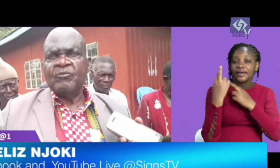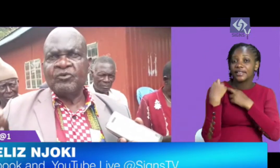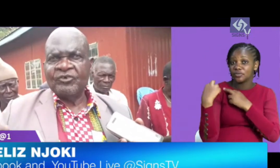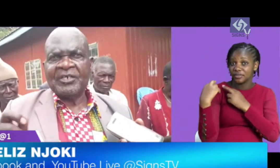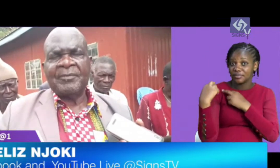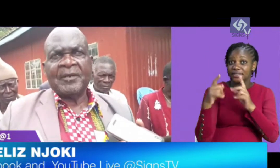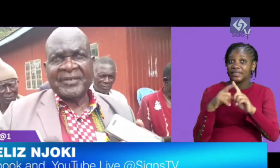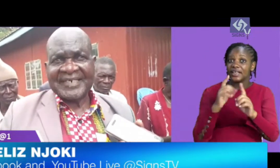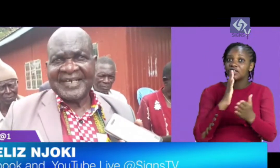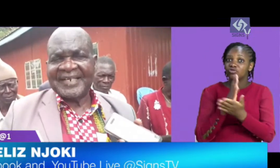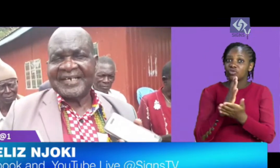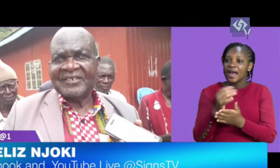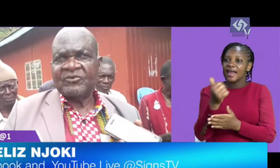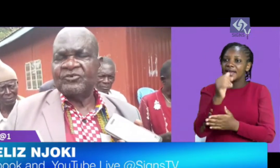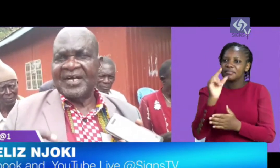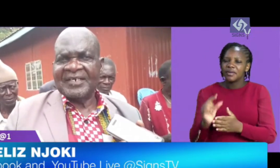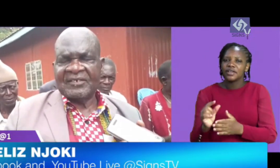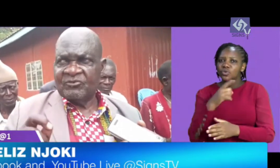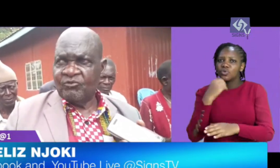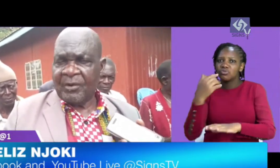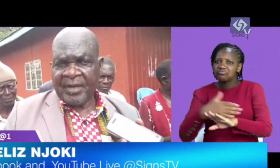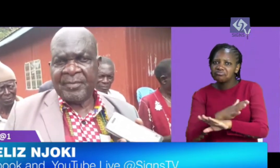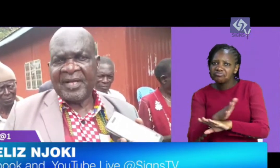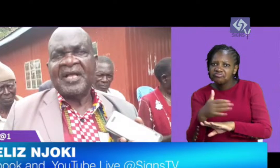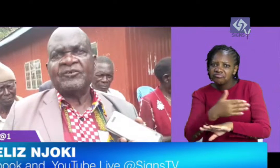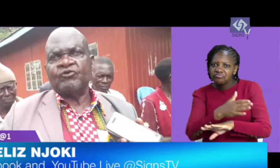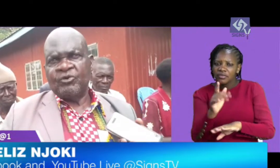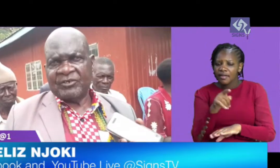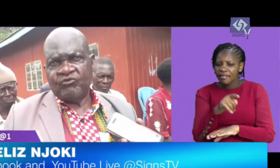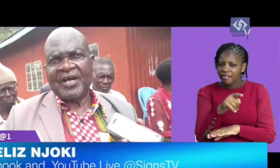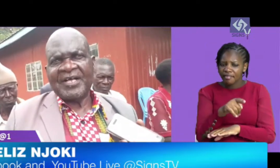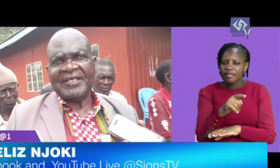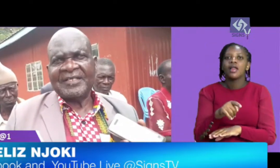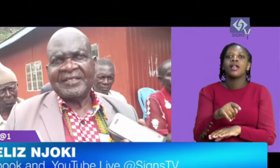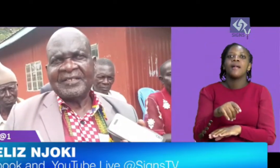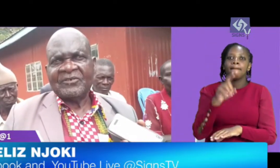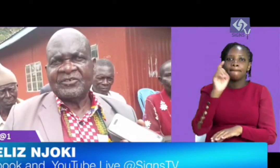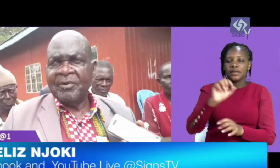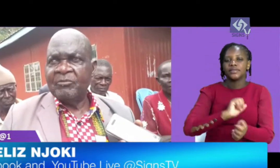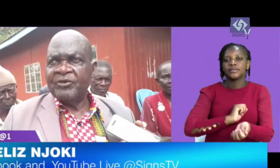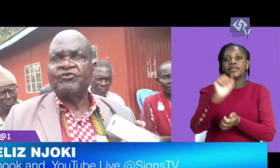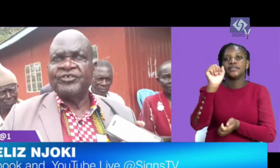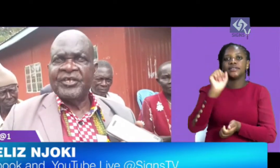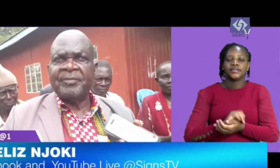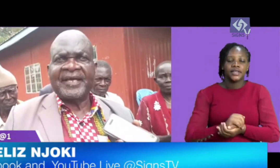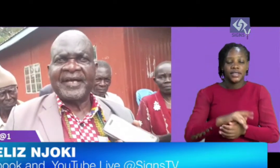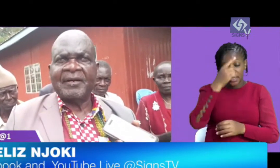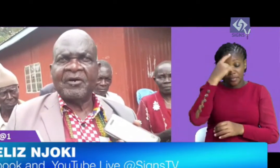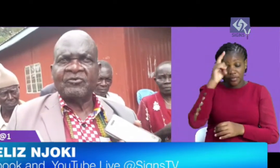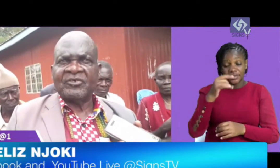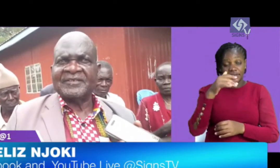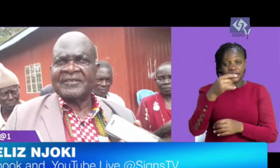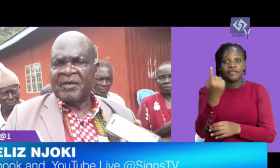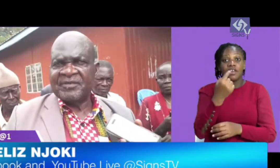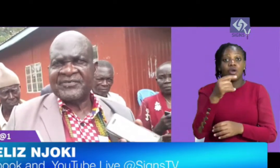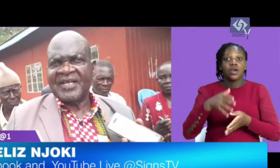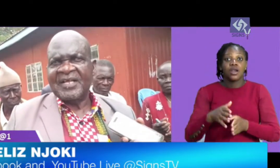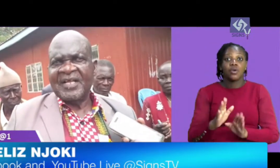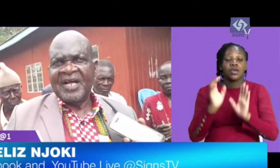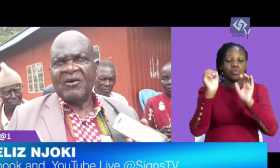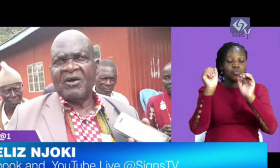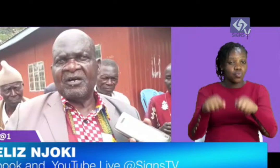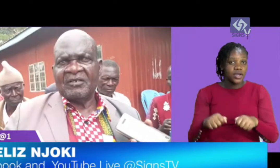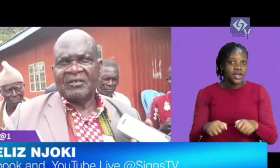kwamba mtu yote ambaye anapatikana kwa Uganda kununua pamba achukuliwe hatua. Kwa sababu hii ndio njia pekee yake ambayo tutaweza